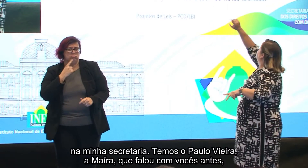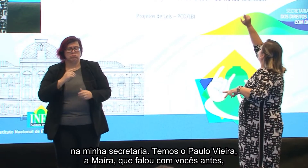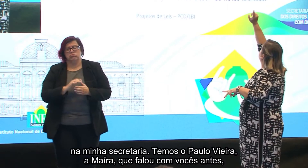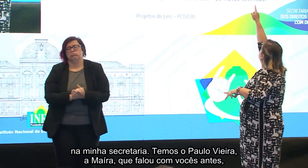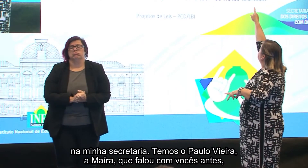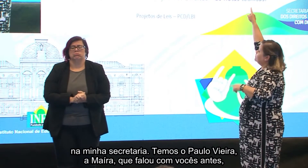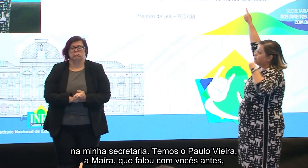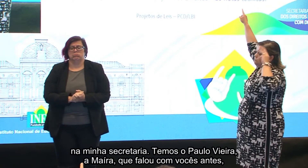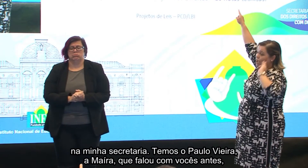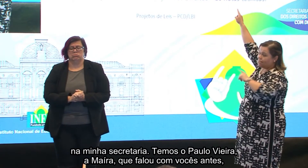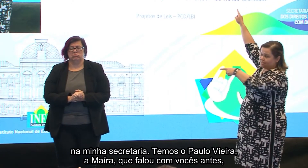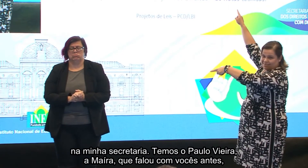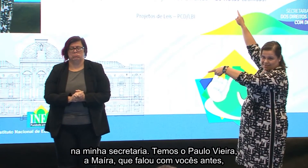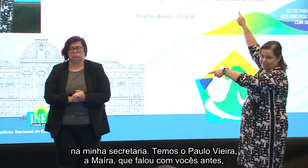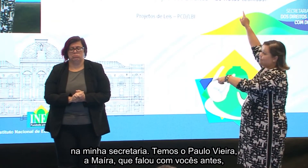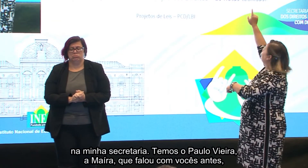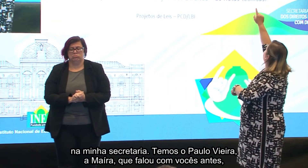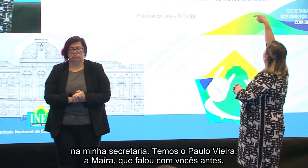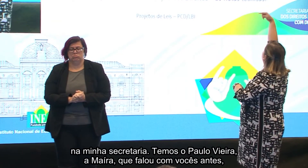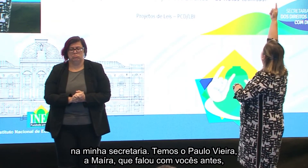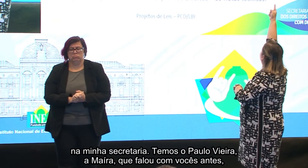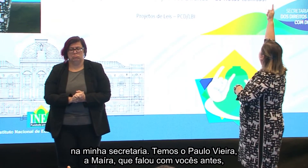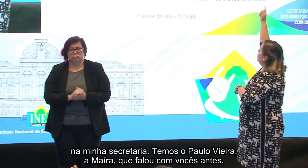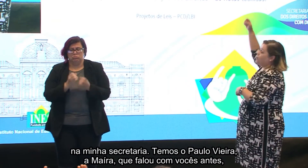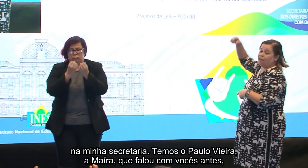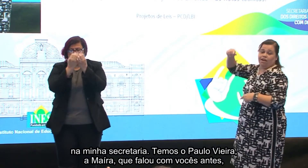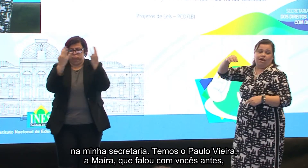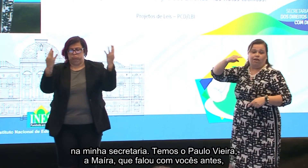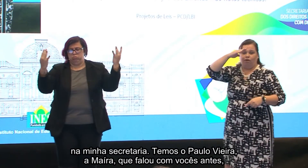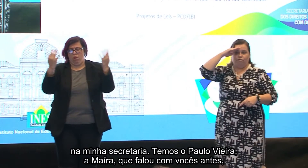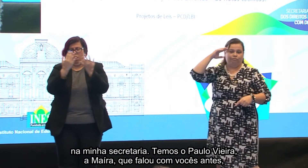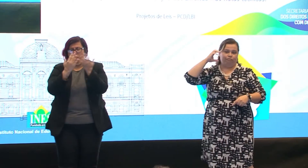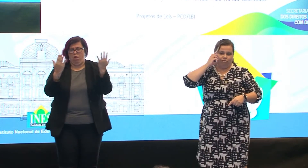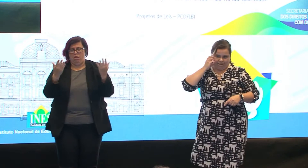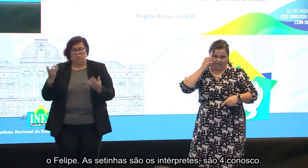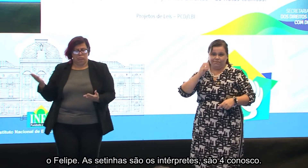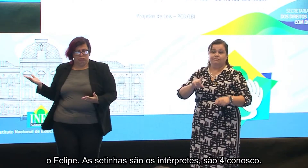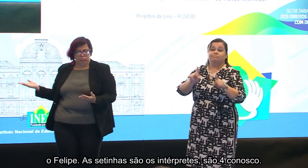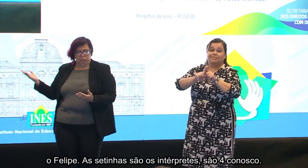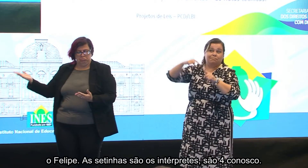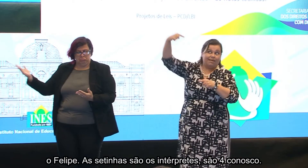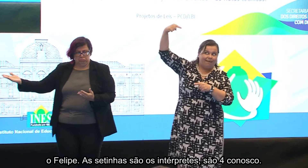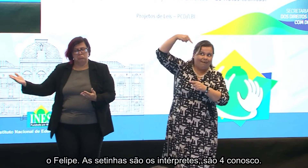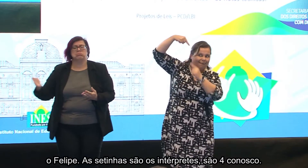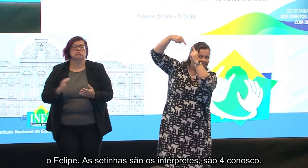Paulo Vieira, a Maíra, que falou com vocês anteriormente, o Felipe,